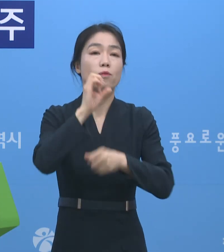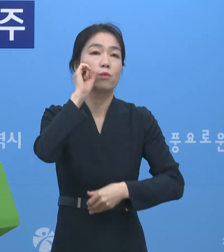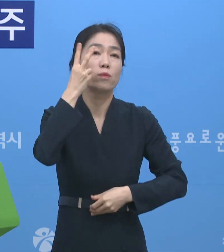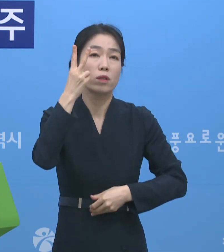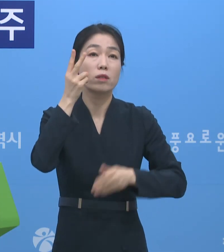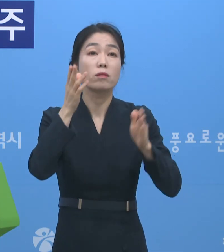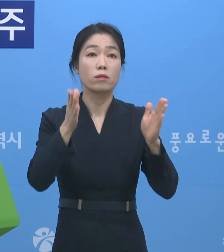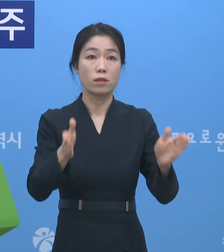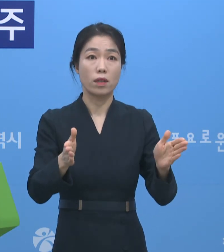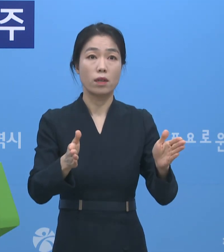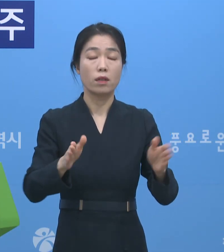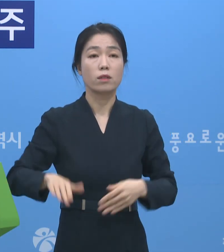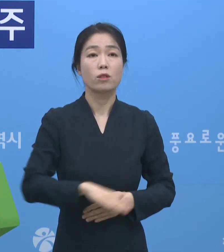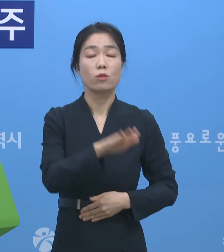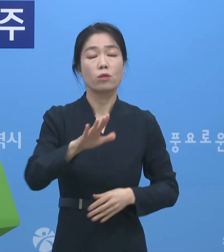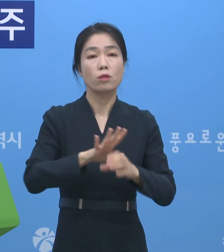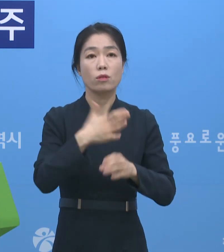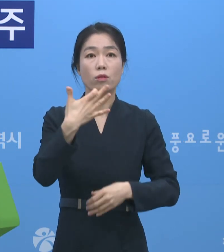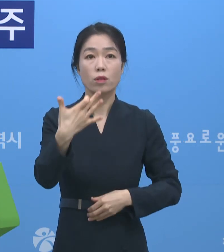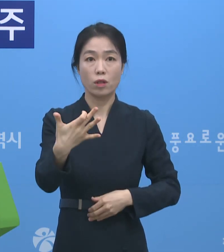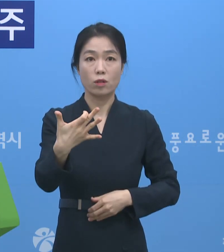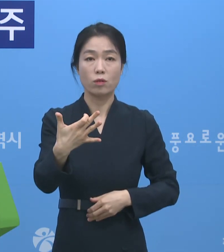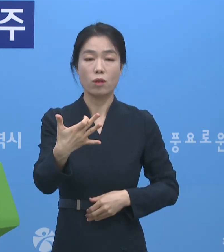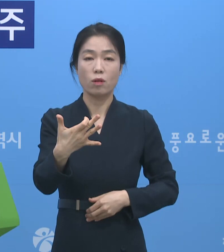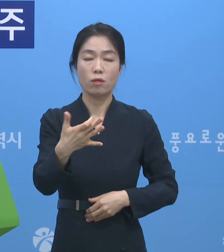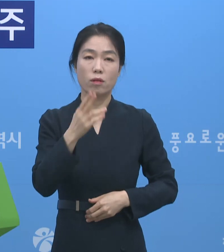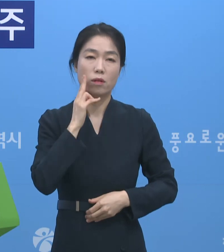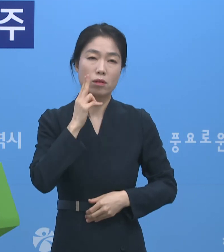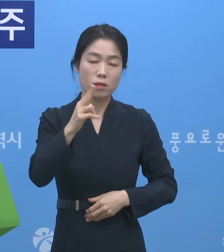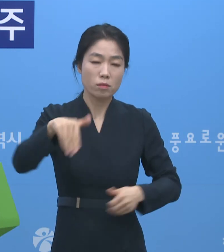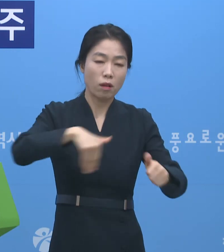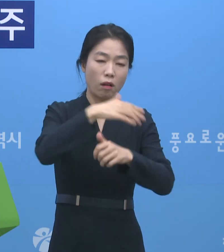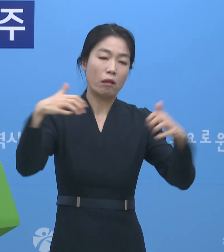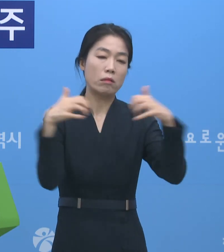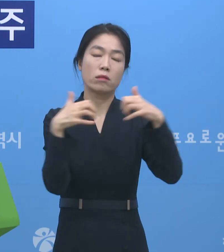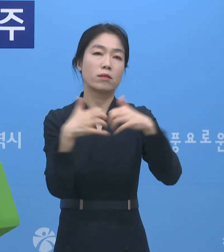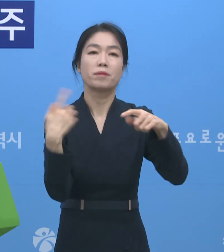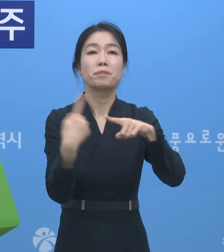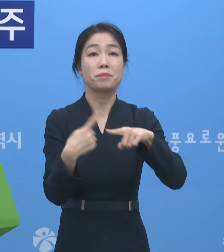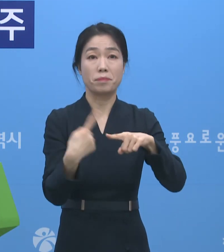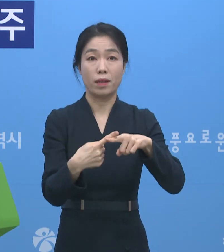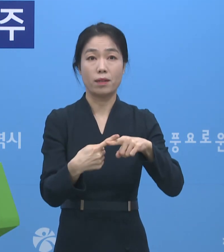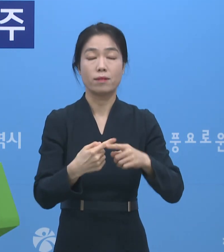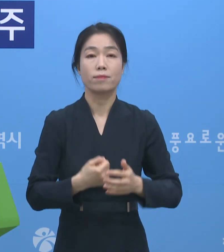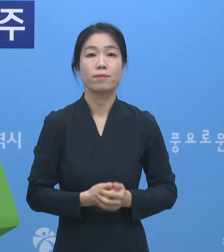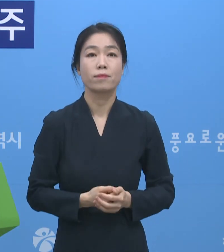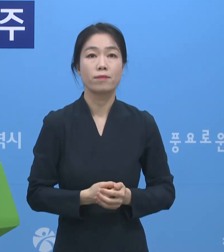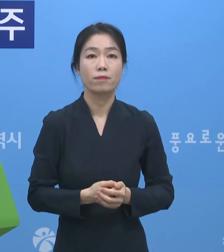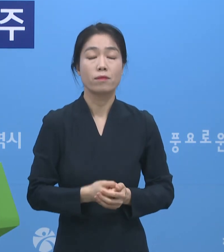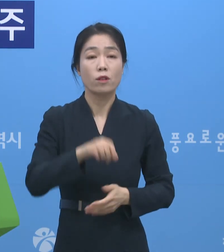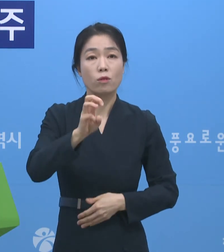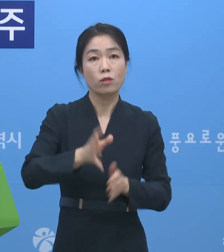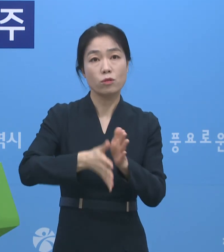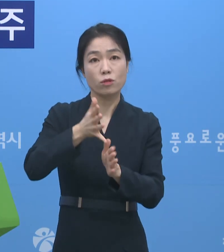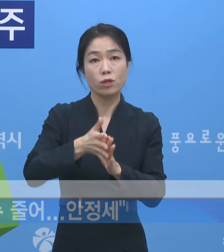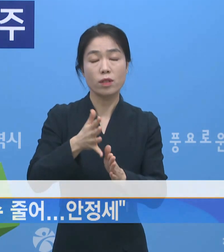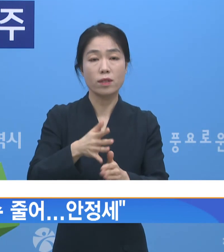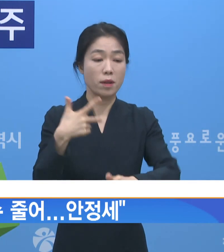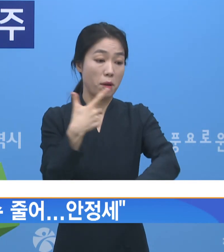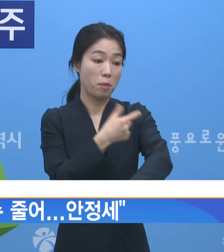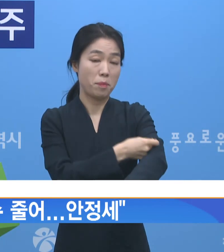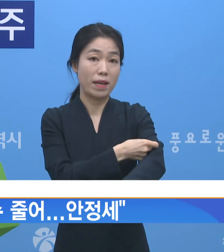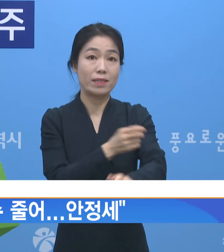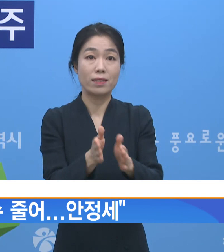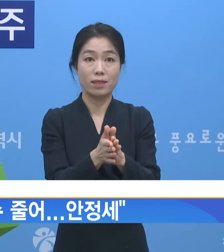2개월째 우리는 코로나19와 치열한 종반 전투를 치르고 있습니다. 우리 시는 백신